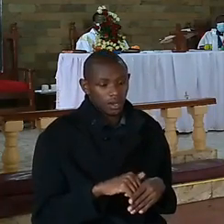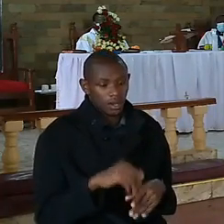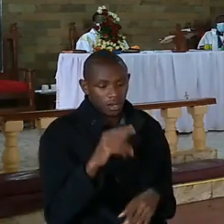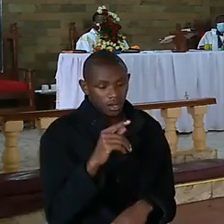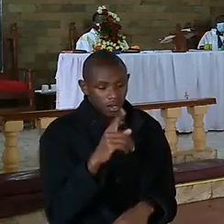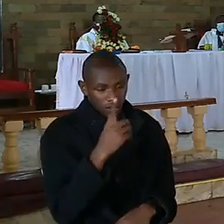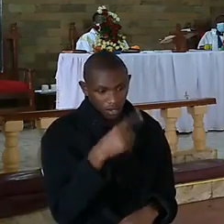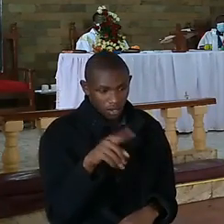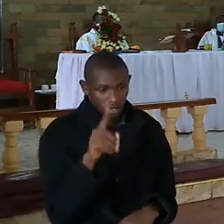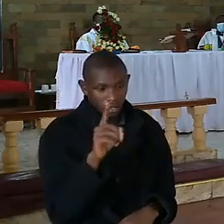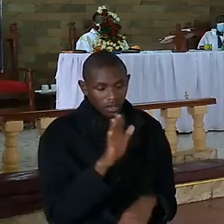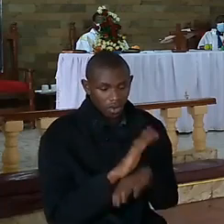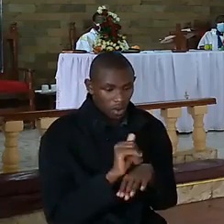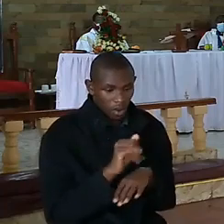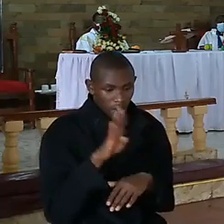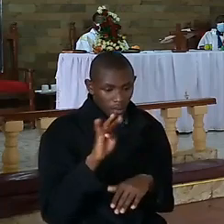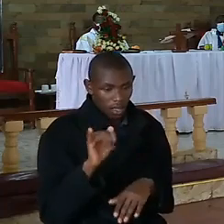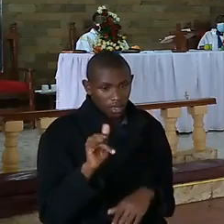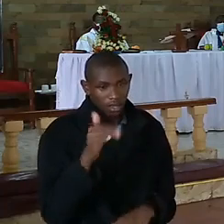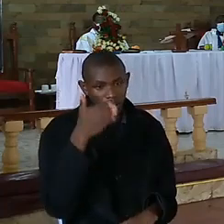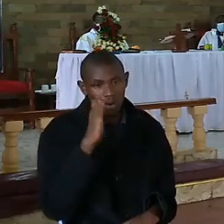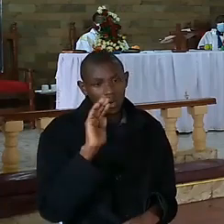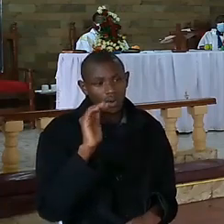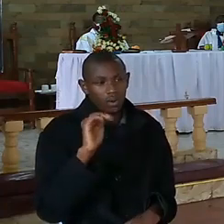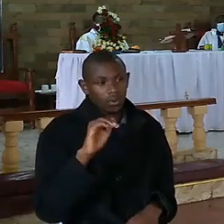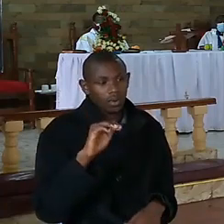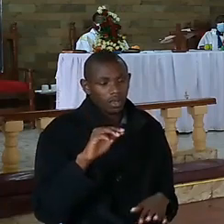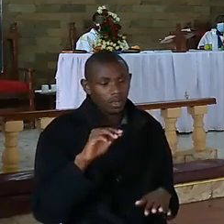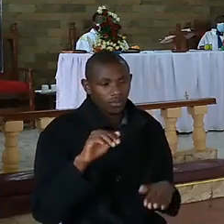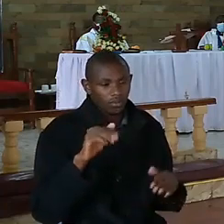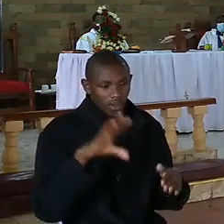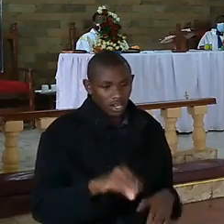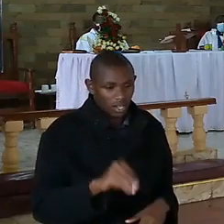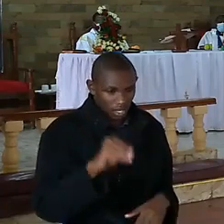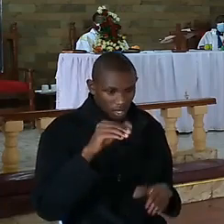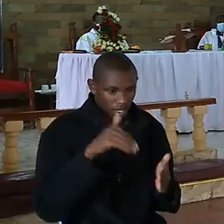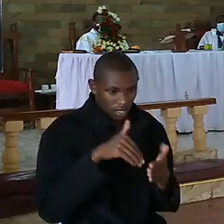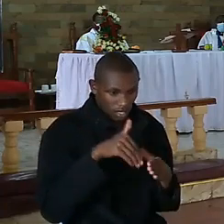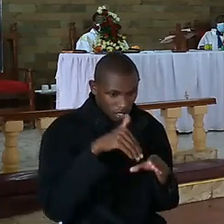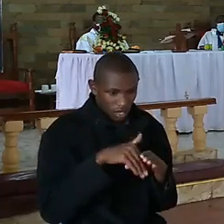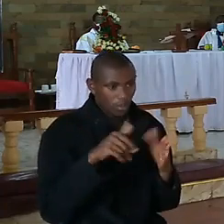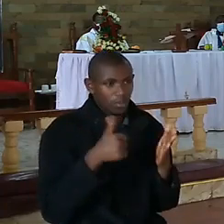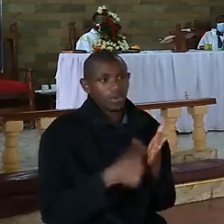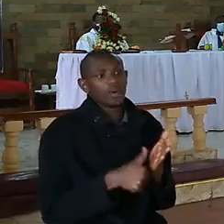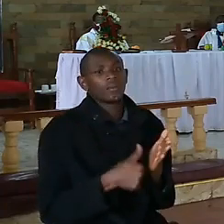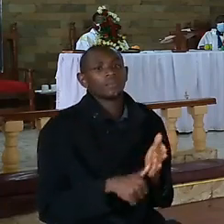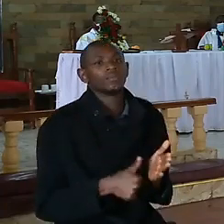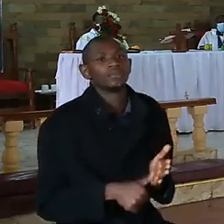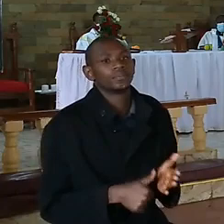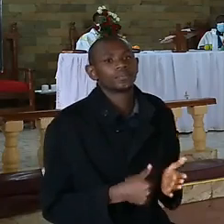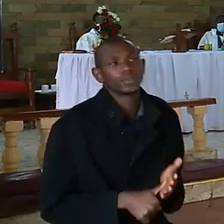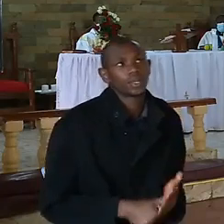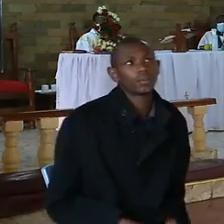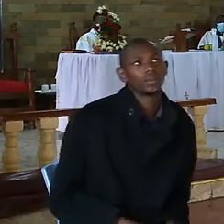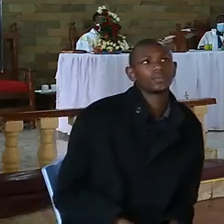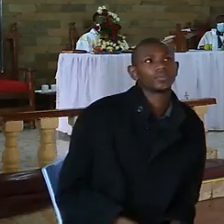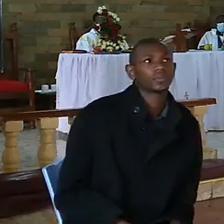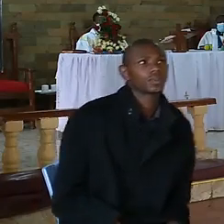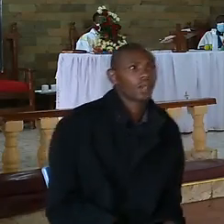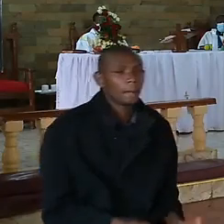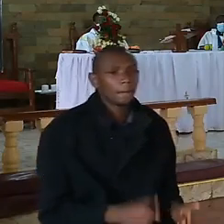tugatumwo ni mwathani ni twikoraga magerio ini ni twikoraga mathina ini na ni twikoraga maundu ini mangime gutugitira hinya